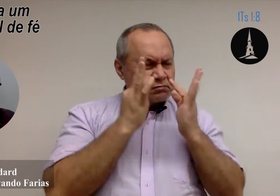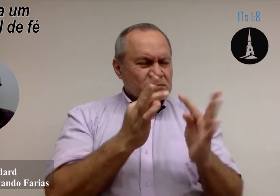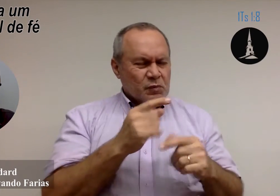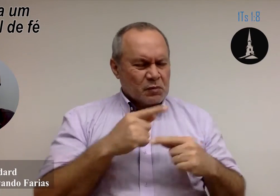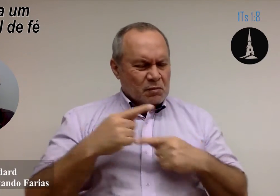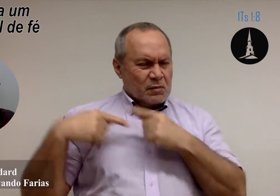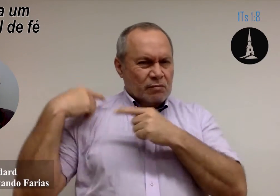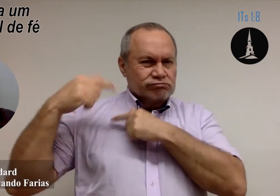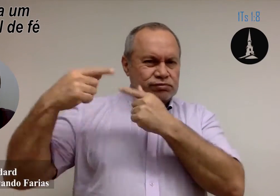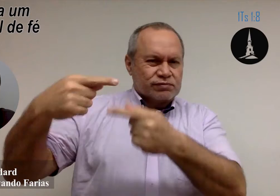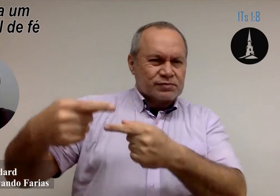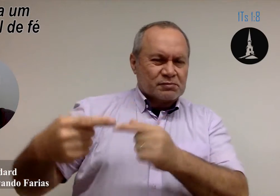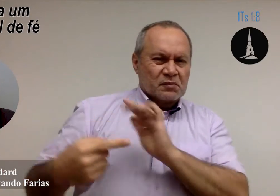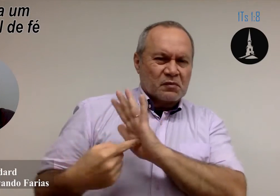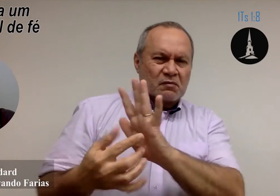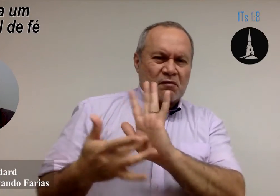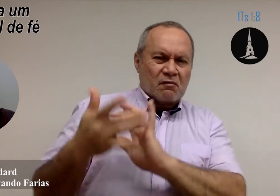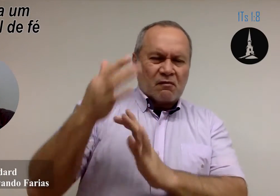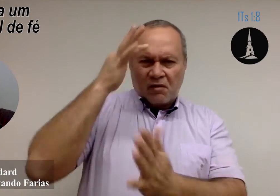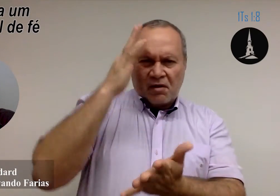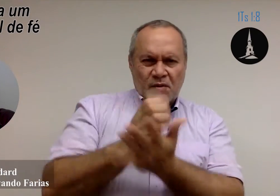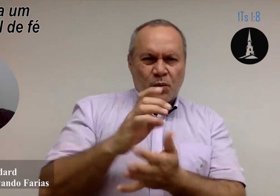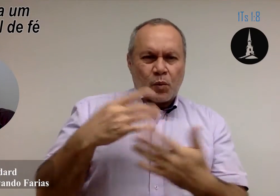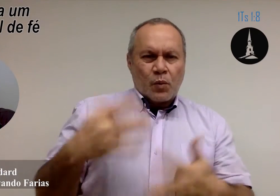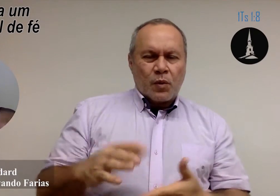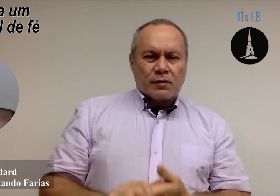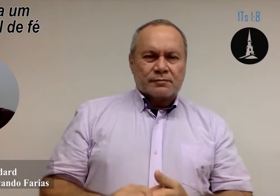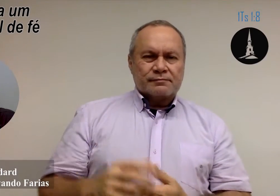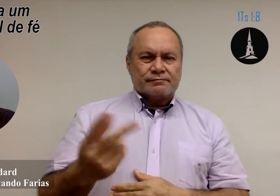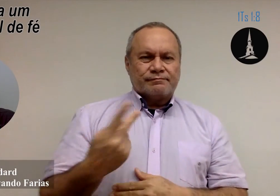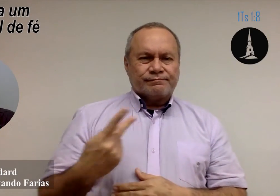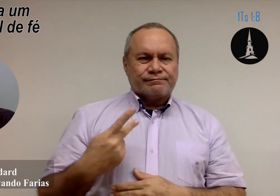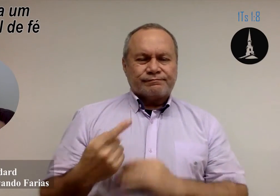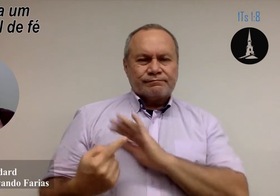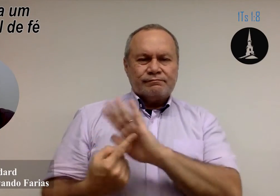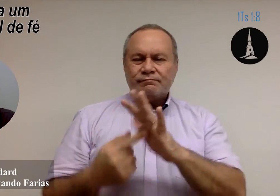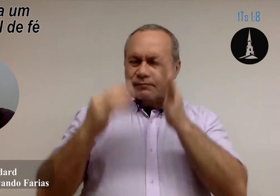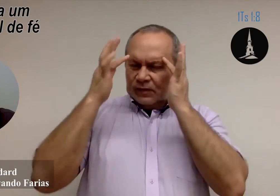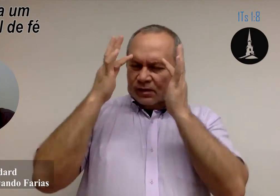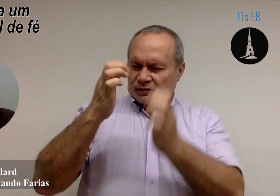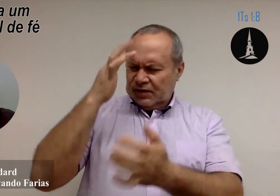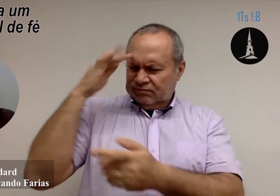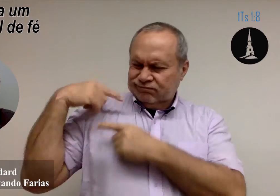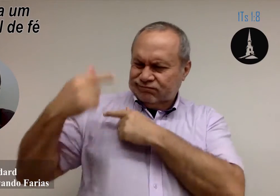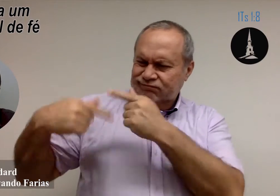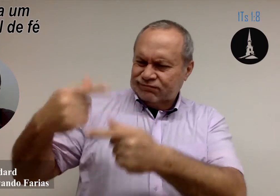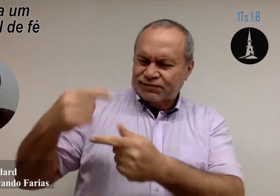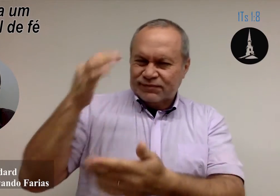geração. Isso é o que nós precisamos ser para a nossa geração em nossos